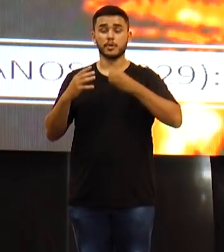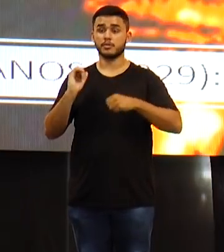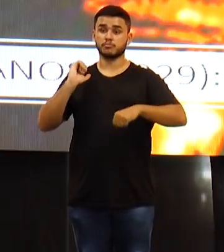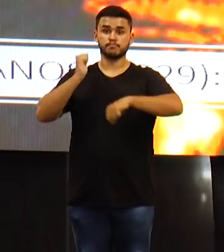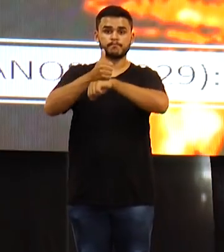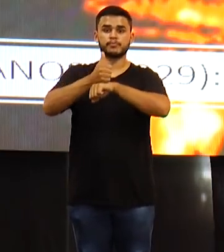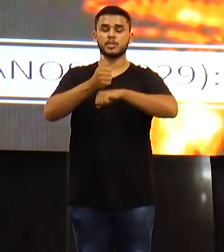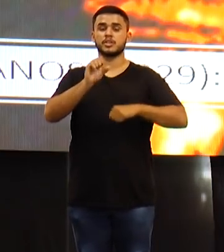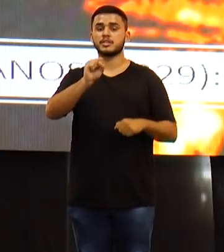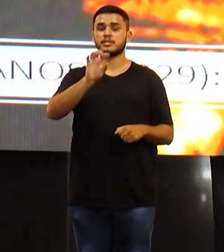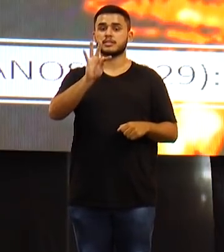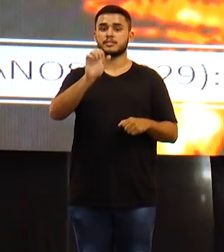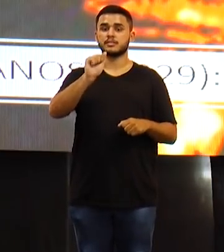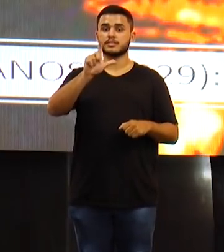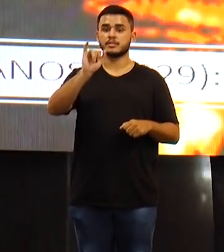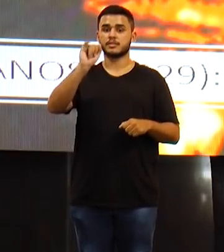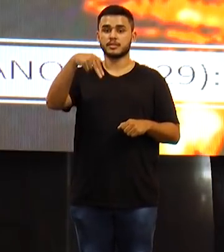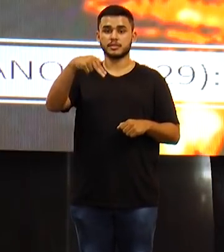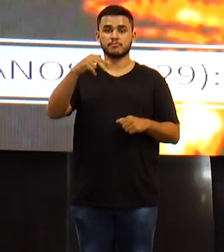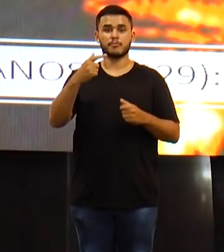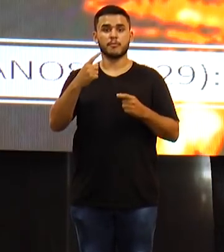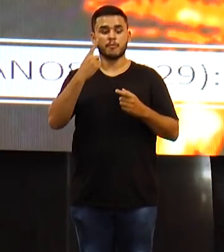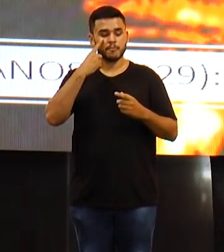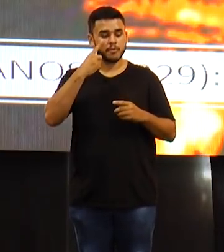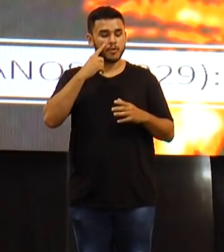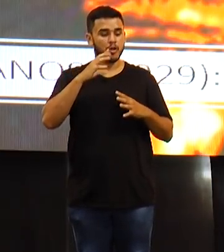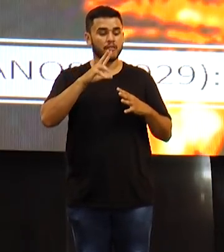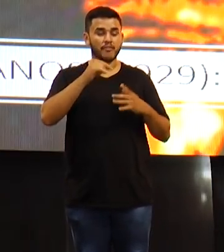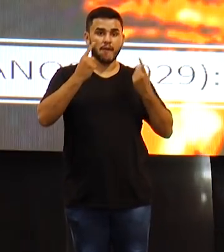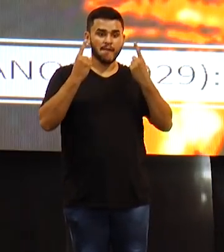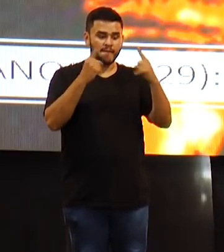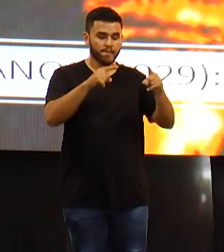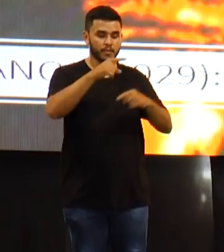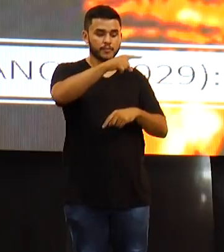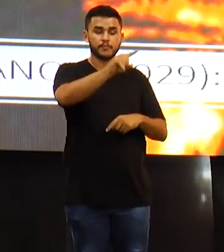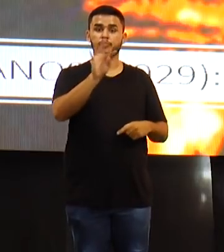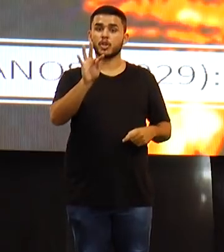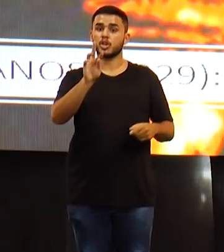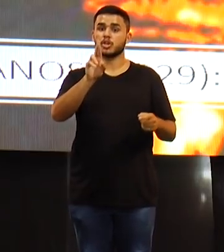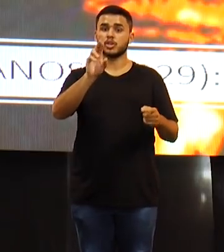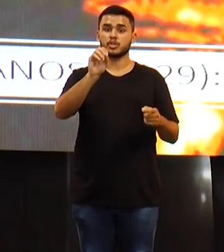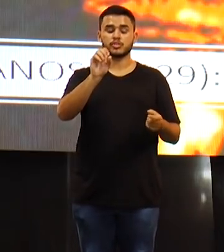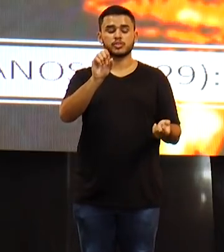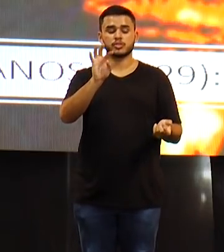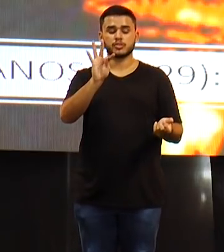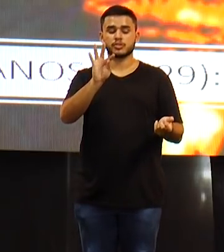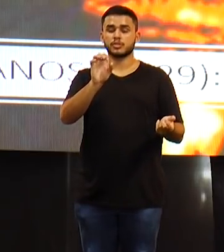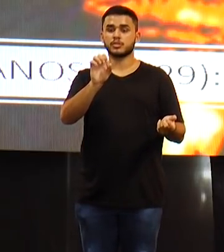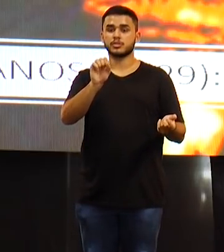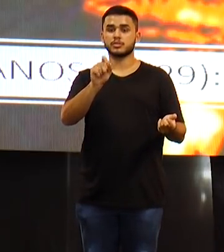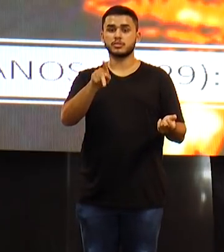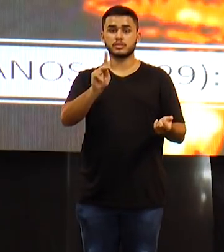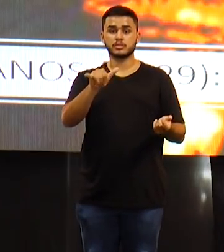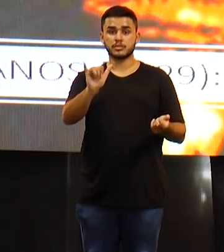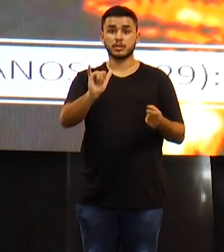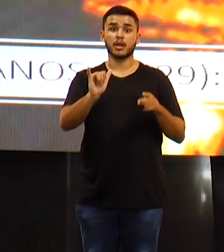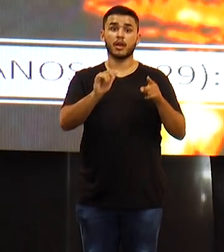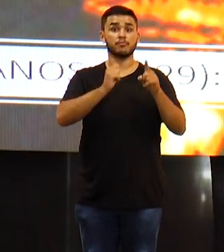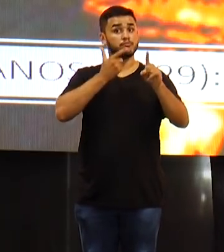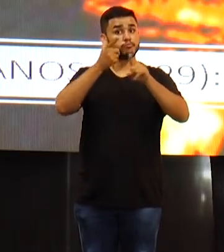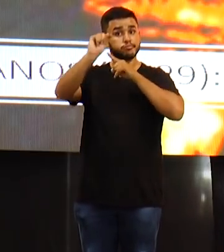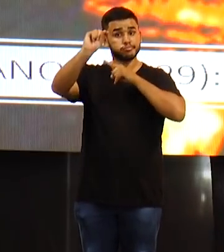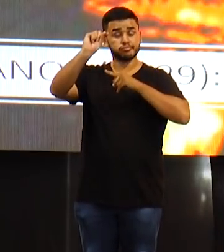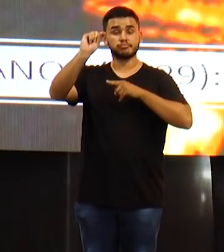perseguir a figura de Leon Trotsky. Leon Trotsky, perseguido, fugirá da União Soviética.